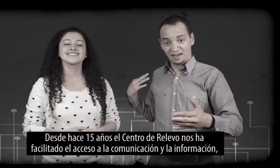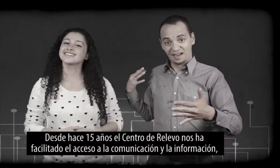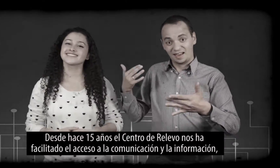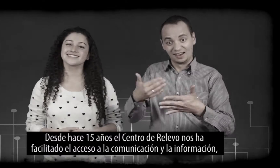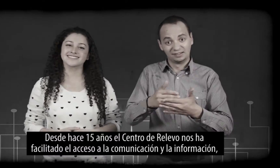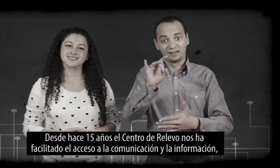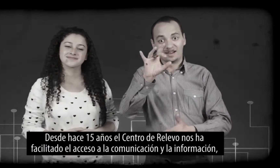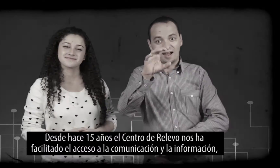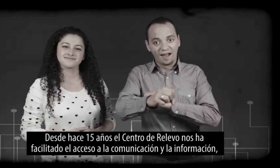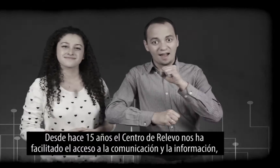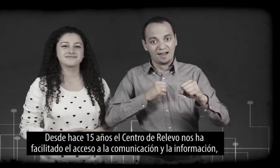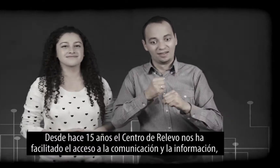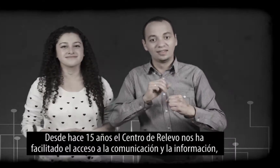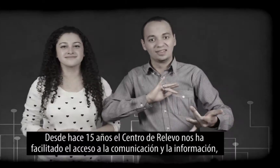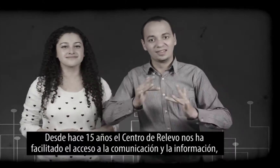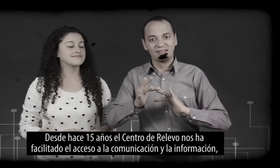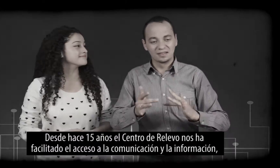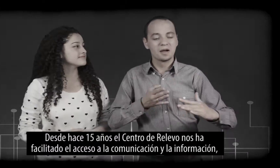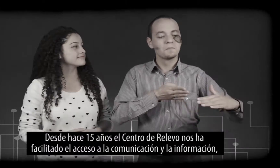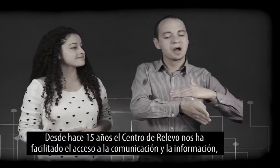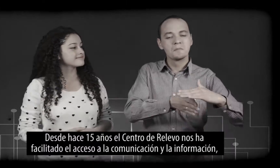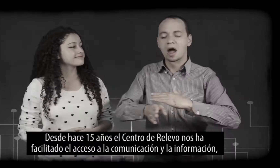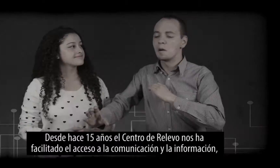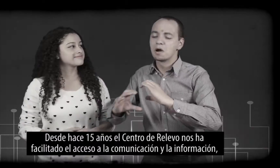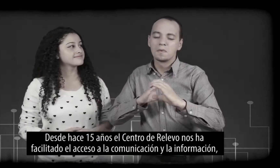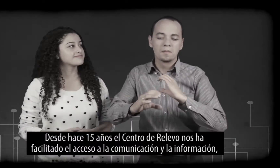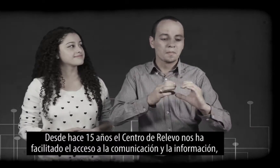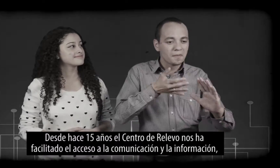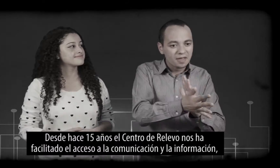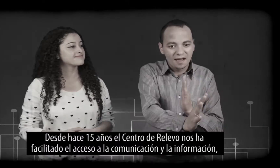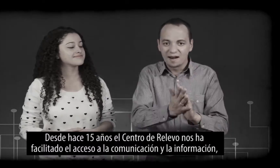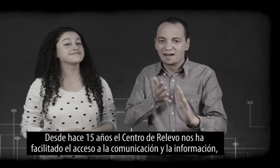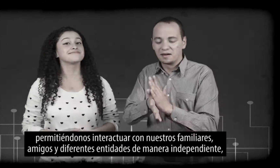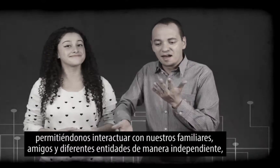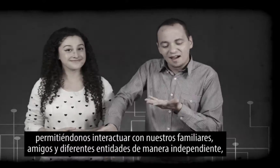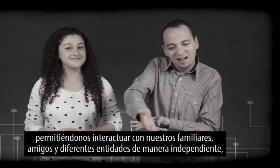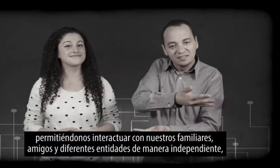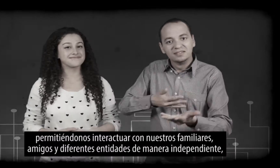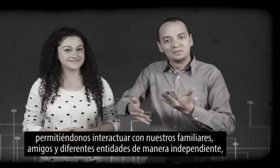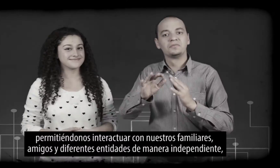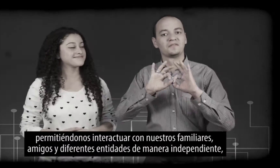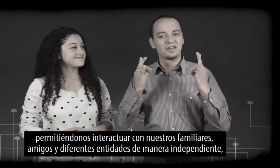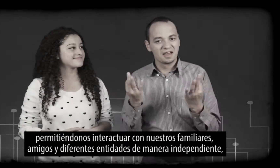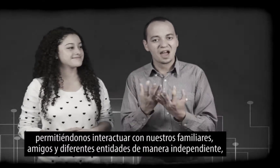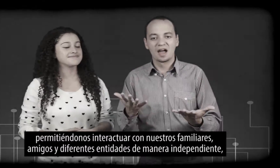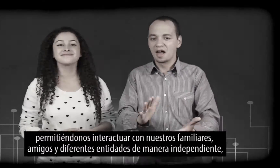Desde hace 15 años, el Centro de Relevo nos ha facilitado el acceso a la comunicación y la información, permitiéndonos interactuar con nuestros